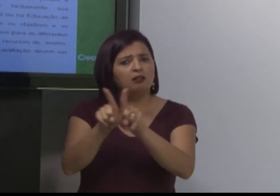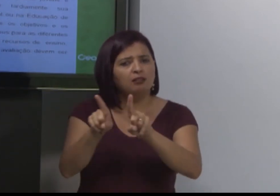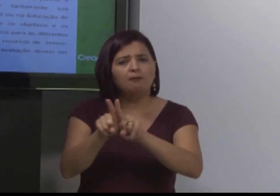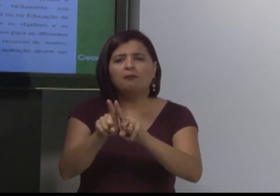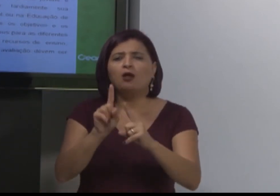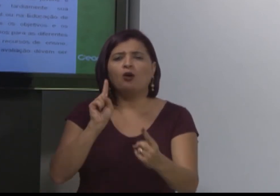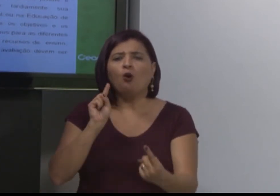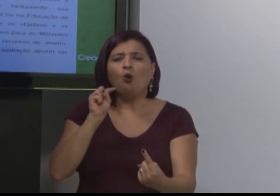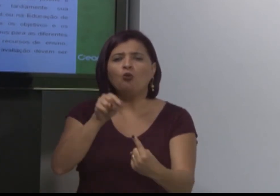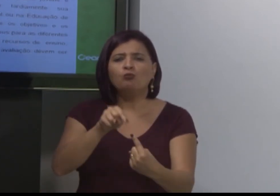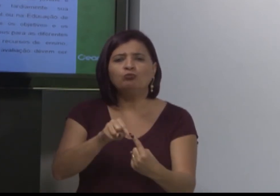contato.